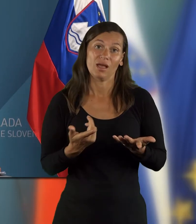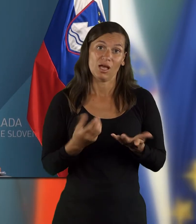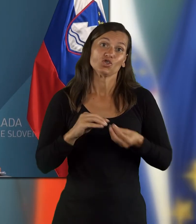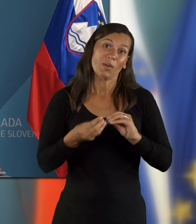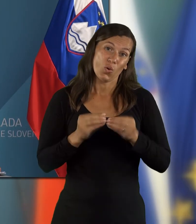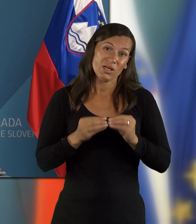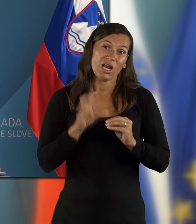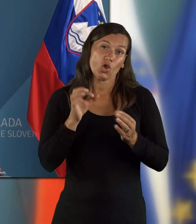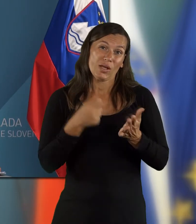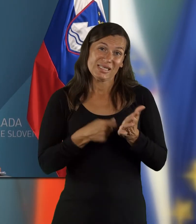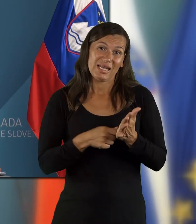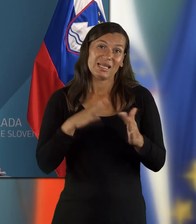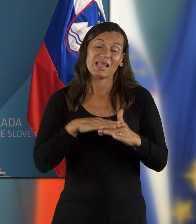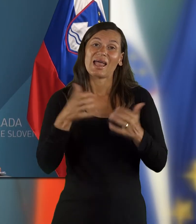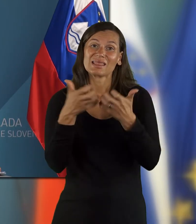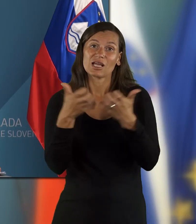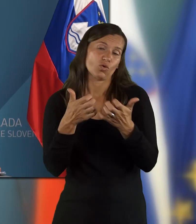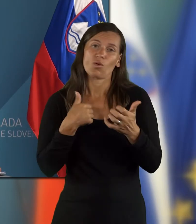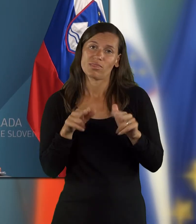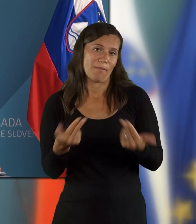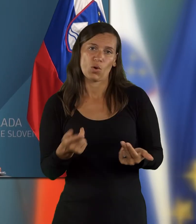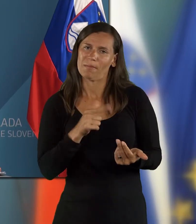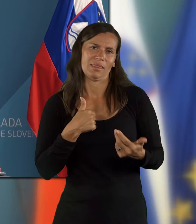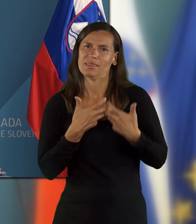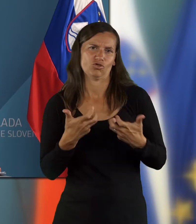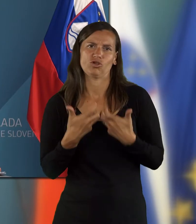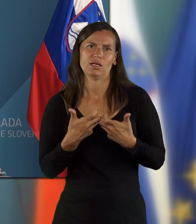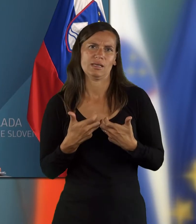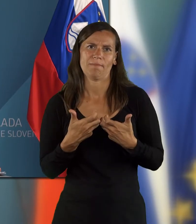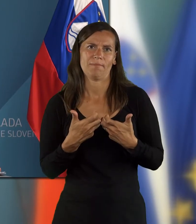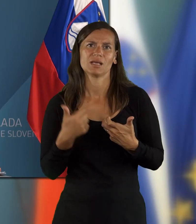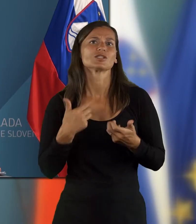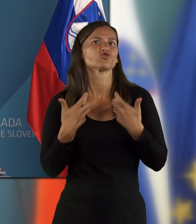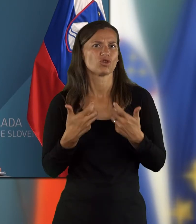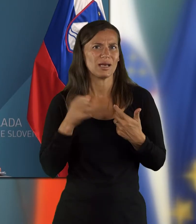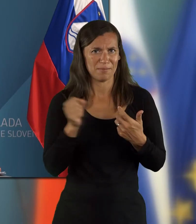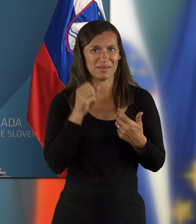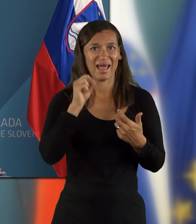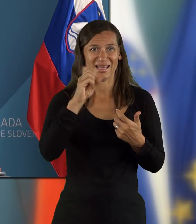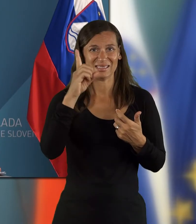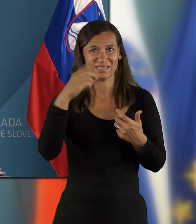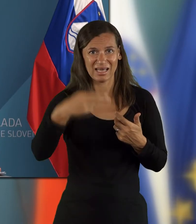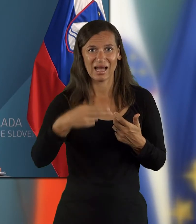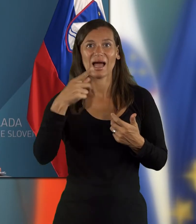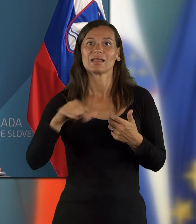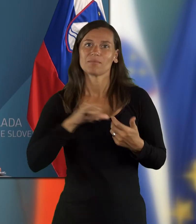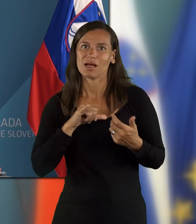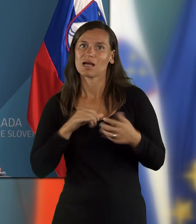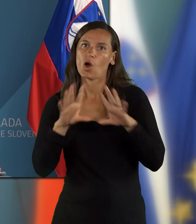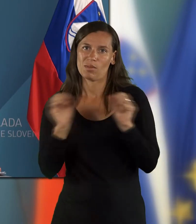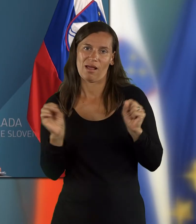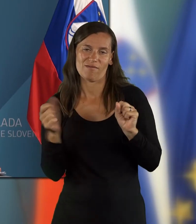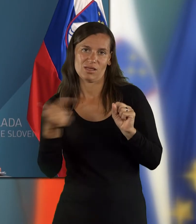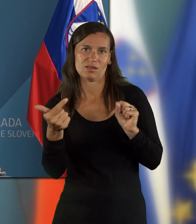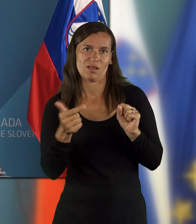delnico. Špekulirati o ceni na trgu ne morem in ne želim. Želim, da SDH in